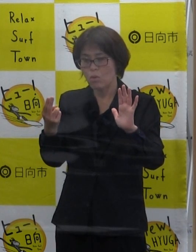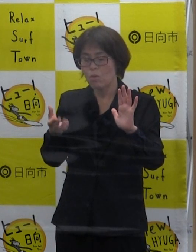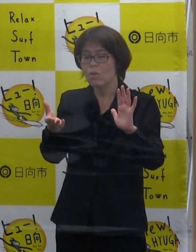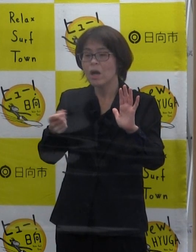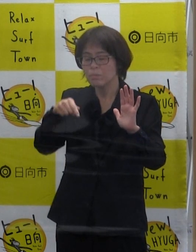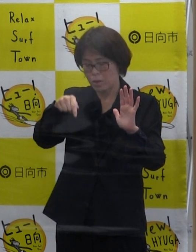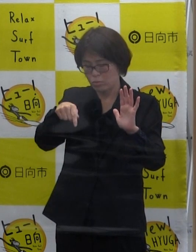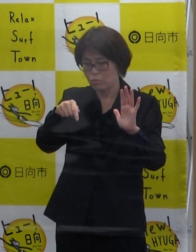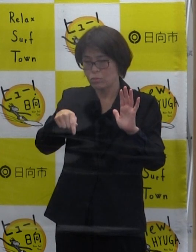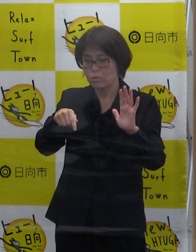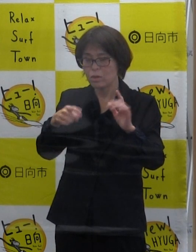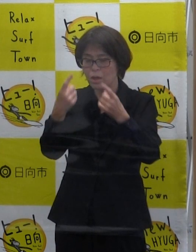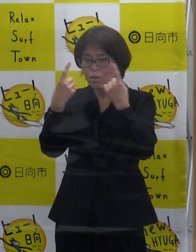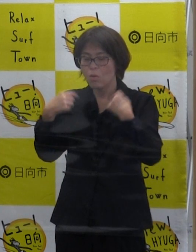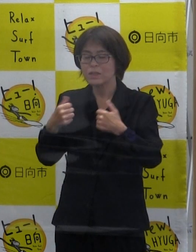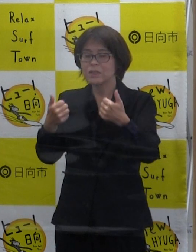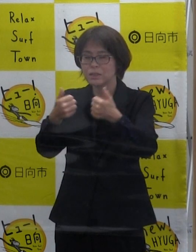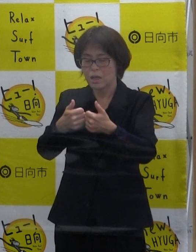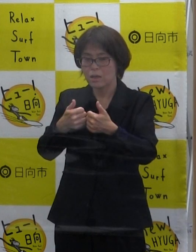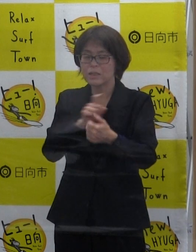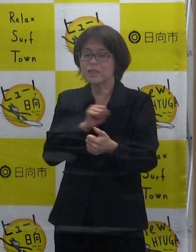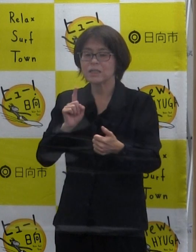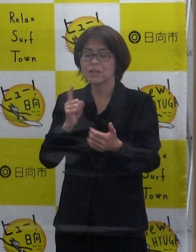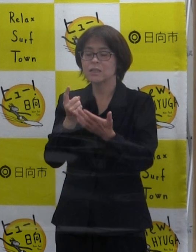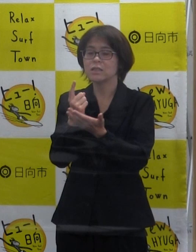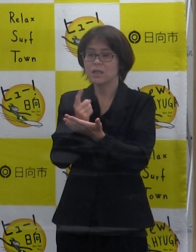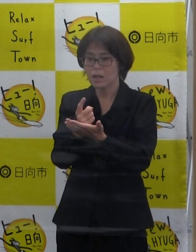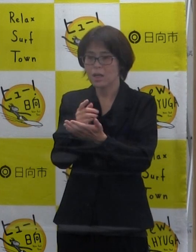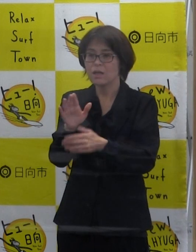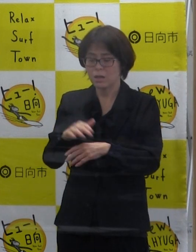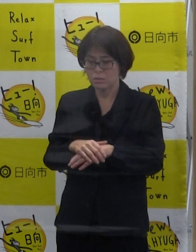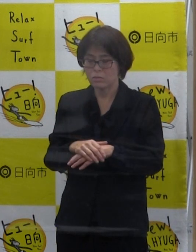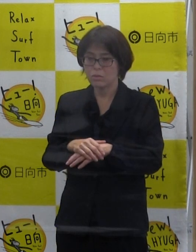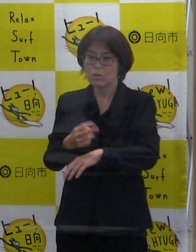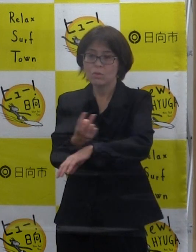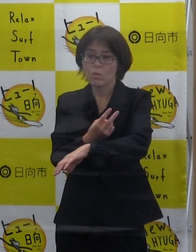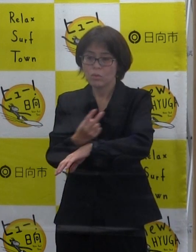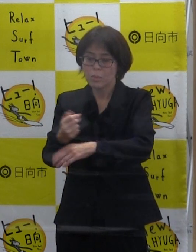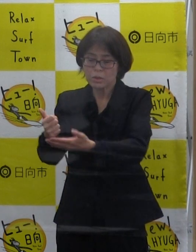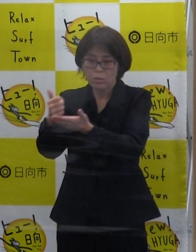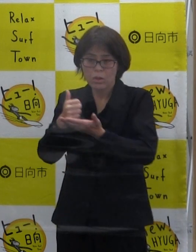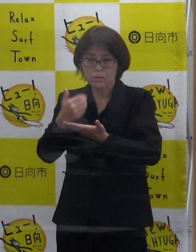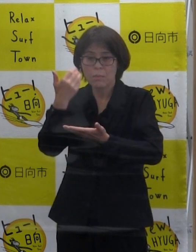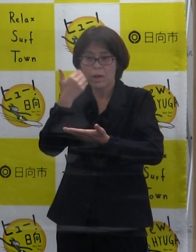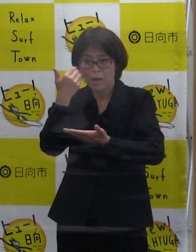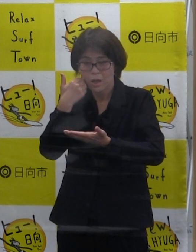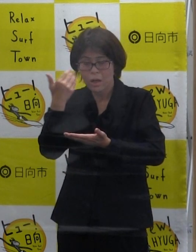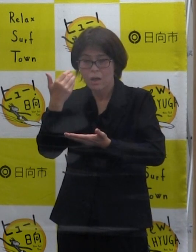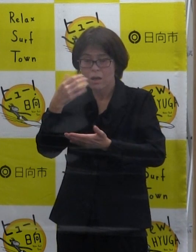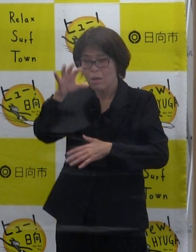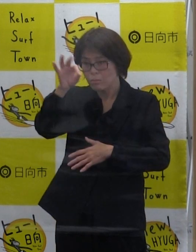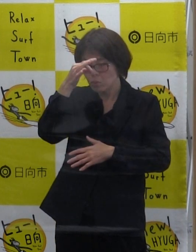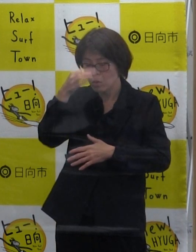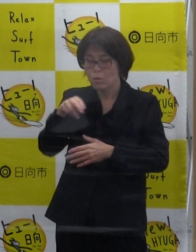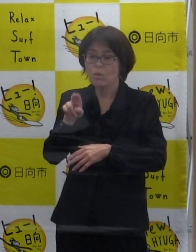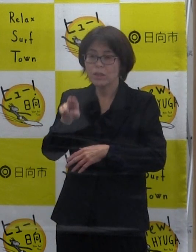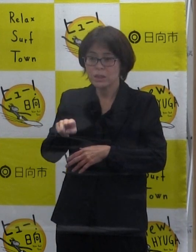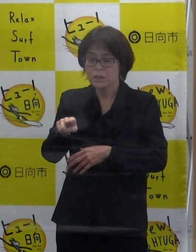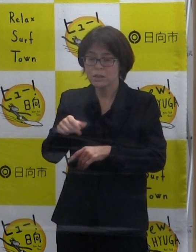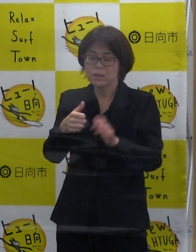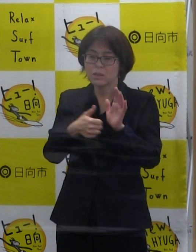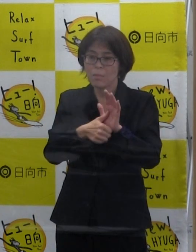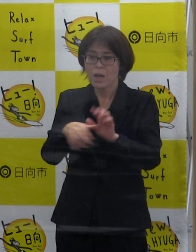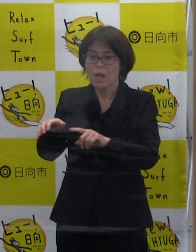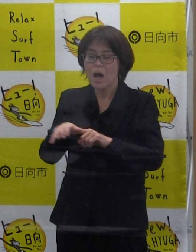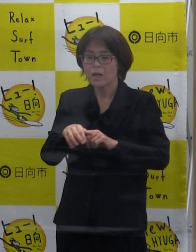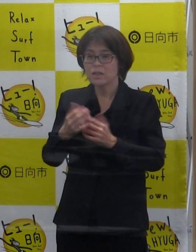。大会では特別ゲストとして日本棋院所属プロ棋士有村浩